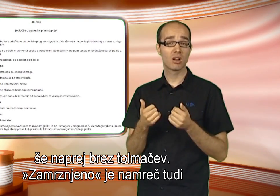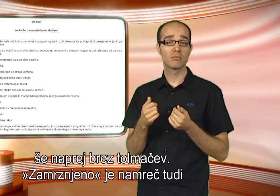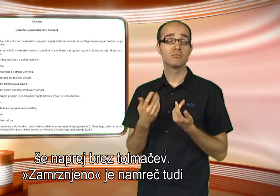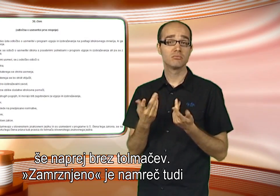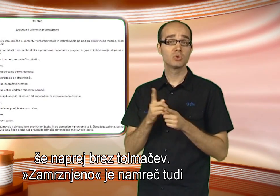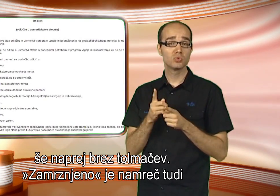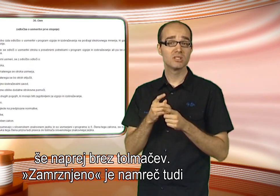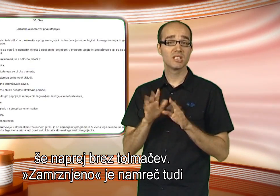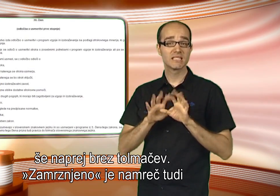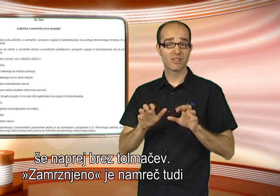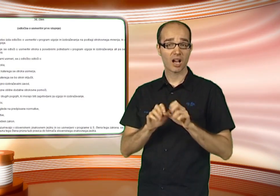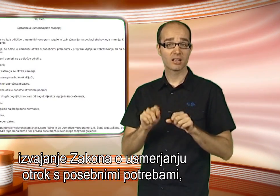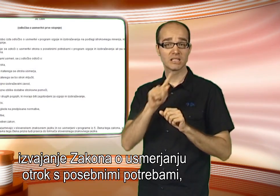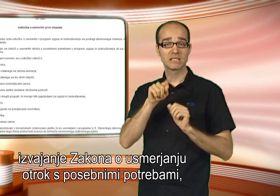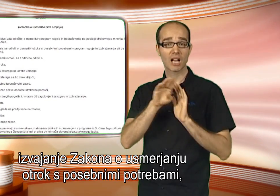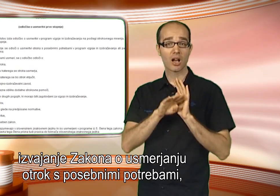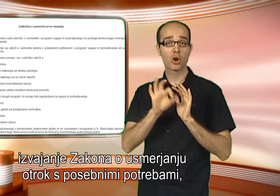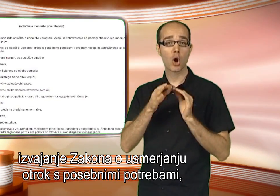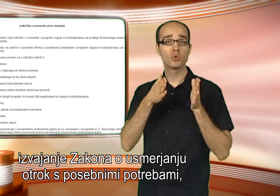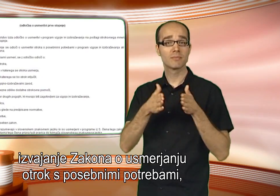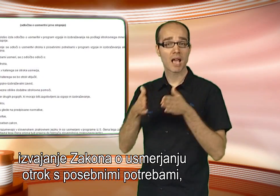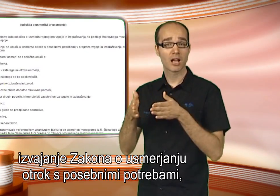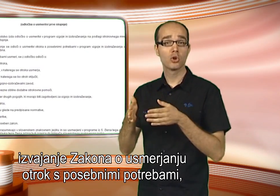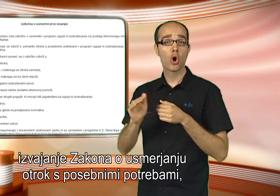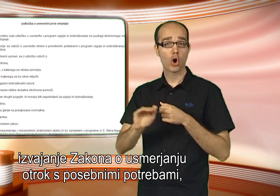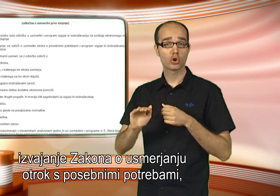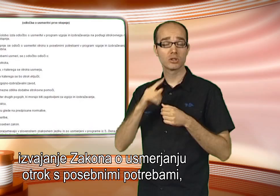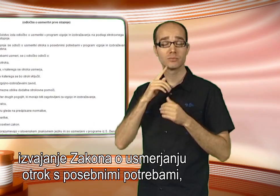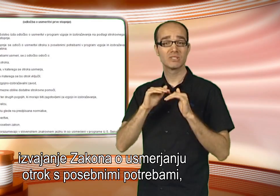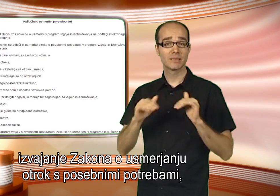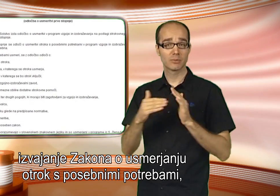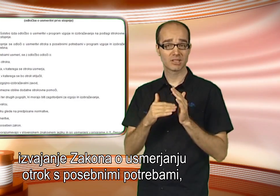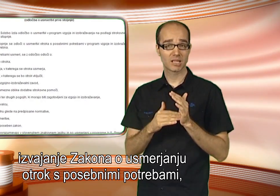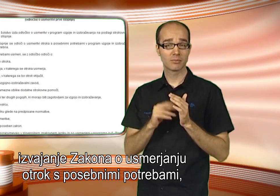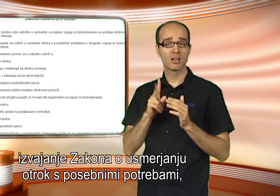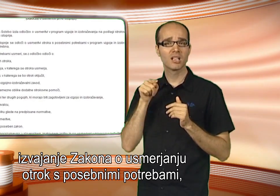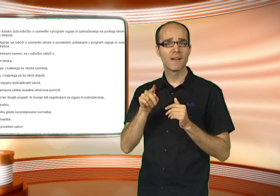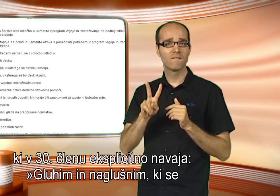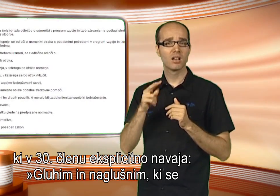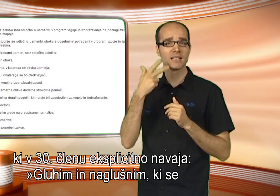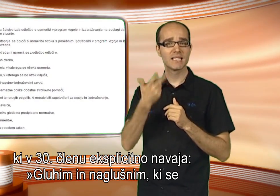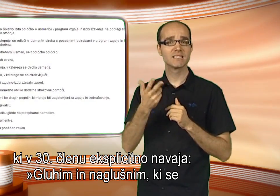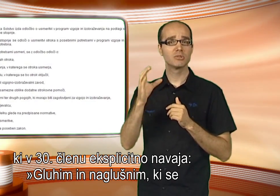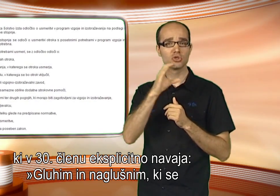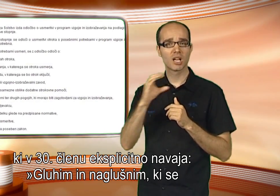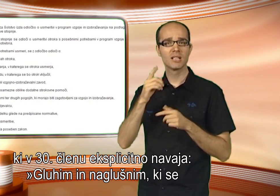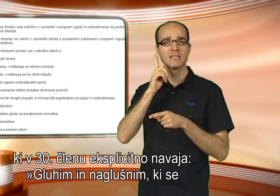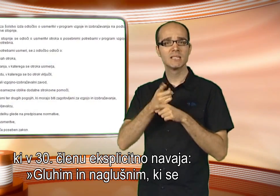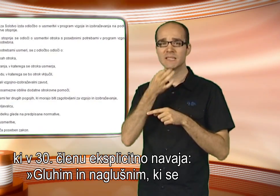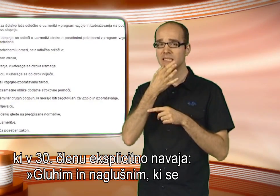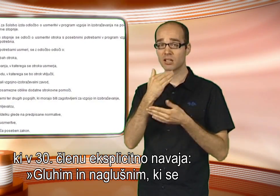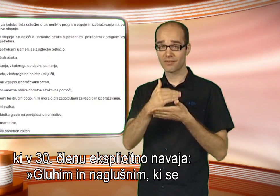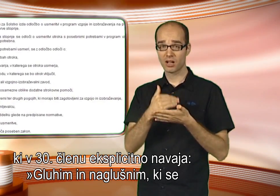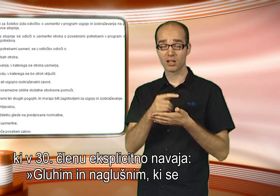Zamrznjeno je namreč tudi izvajanje zakona o usmerjanju otrok s posebnimi potrebami, ki v 30. členu eksplicitno